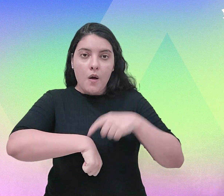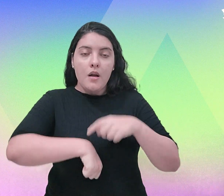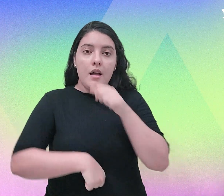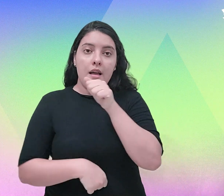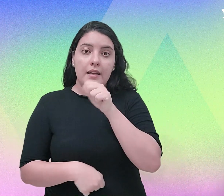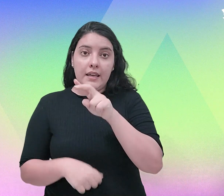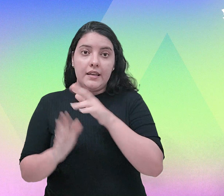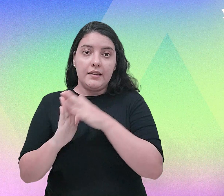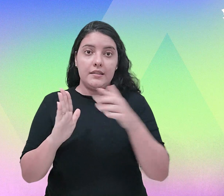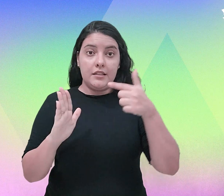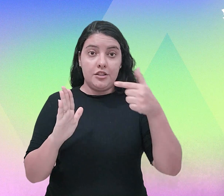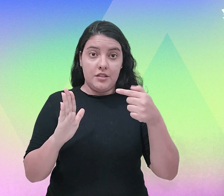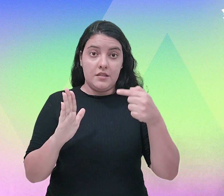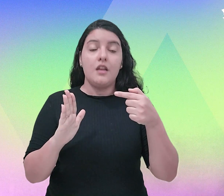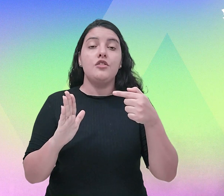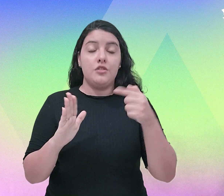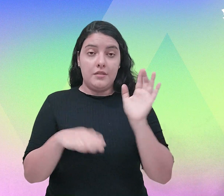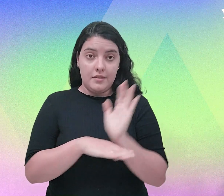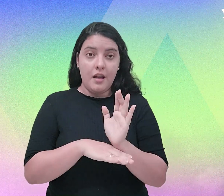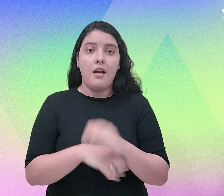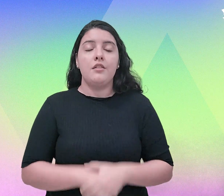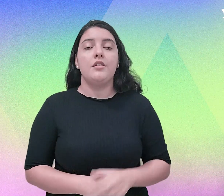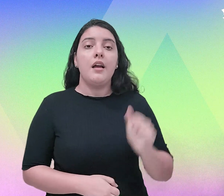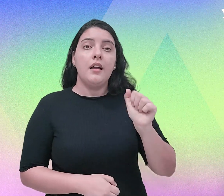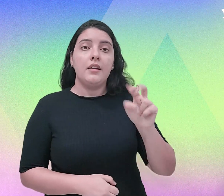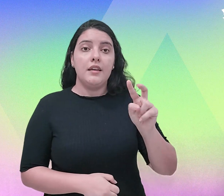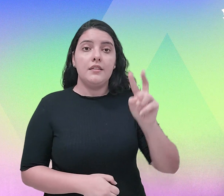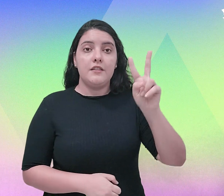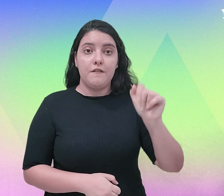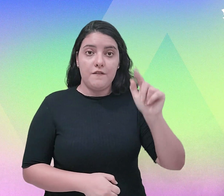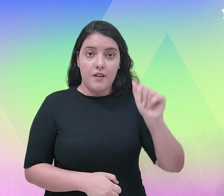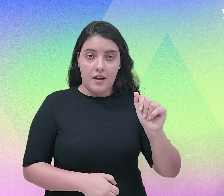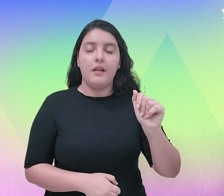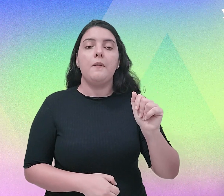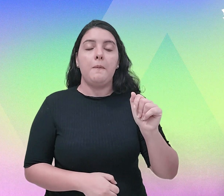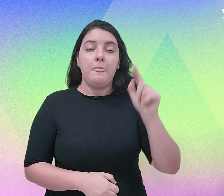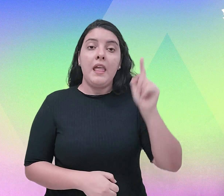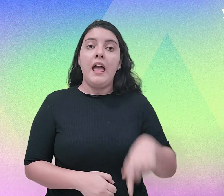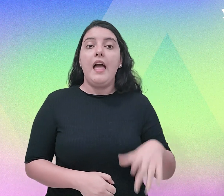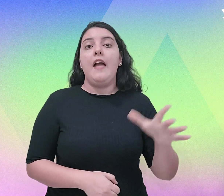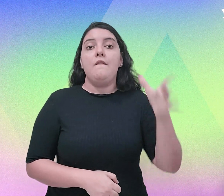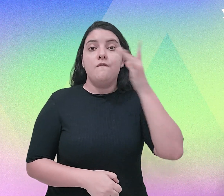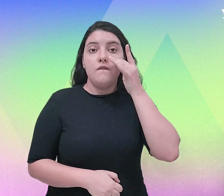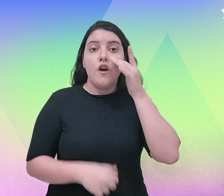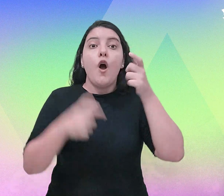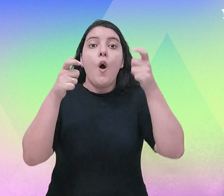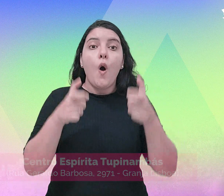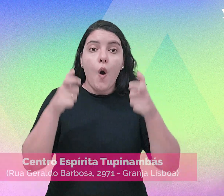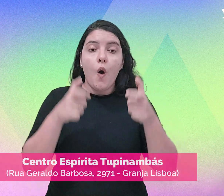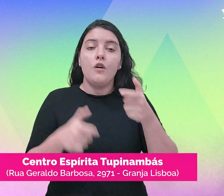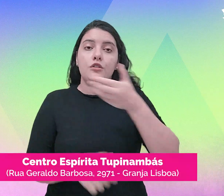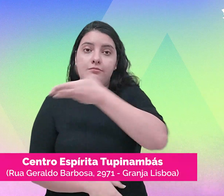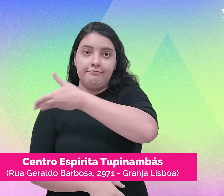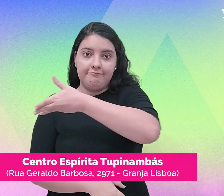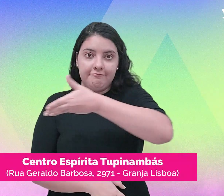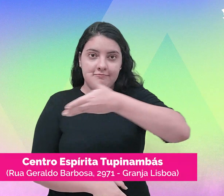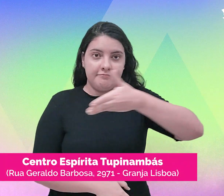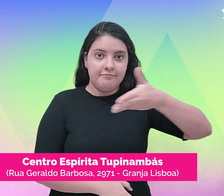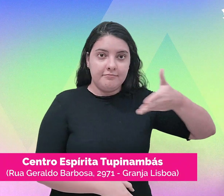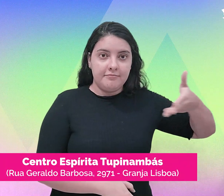15 a 17 horas 15 vagas formato presencial local é espírita Reis